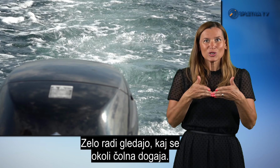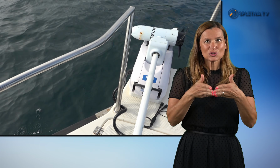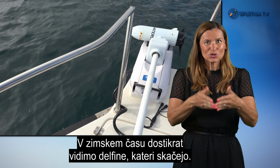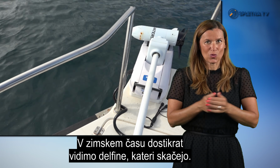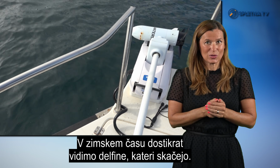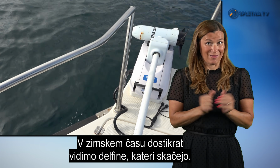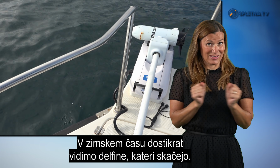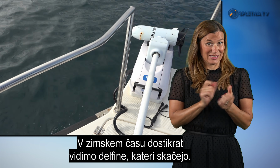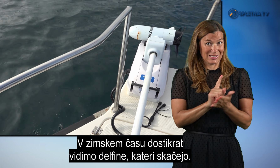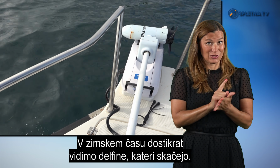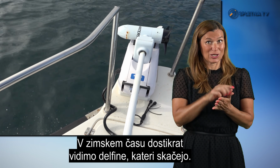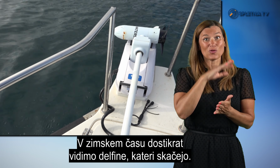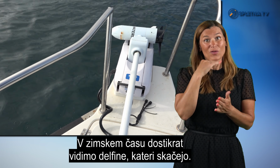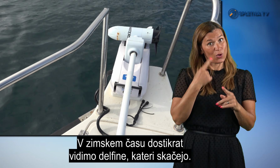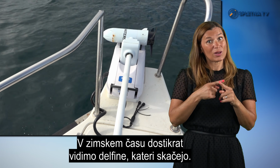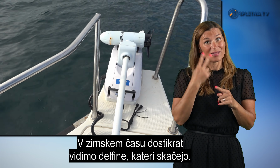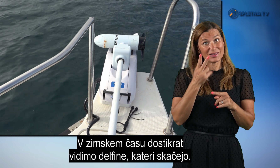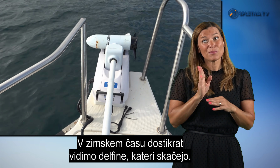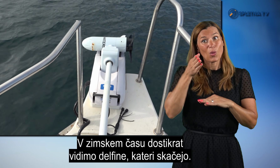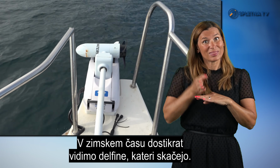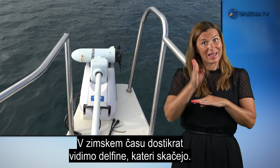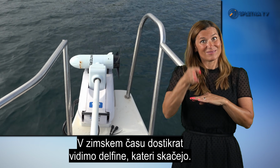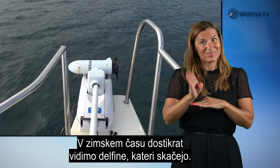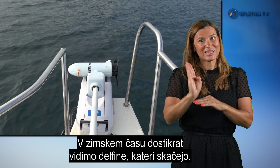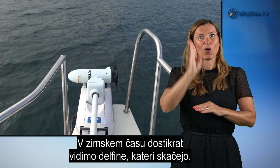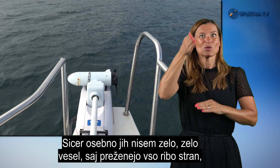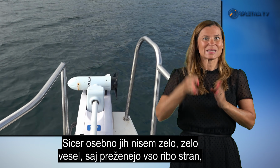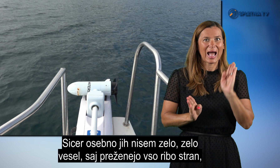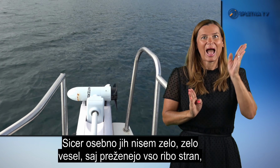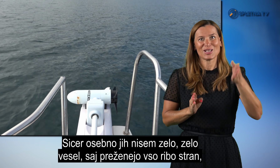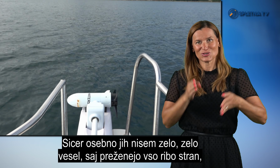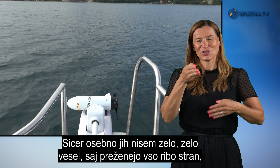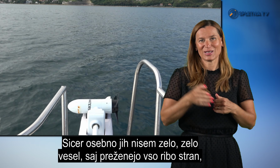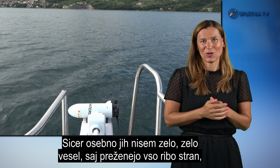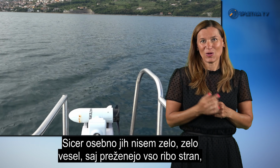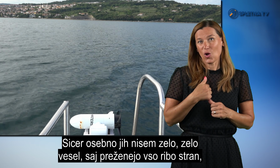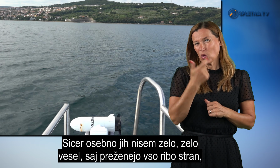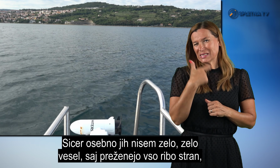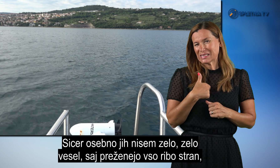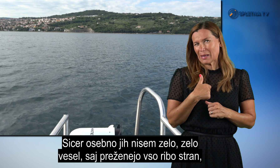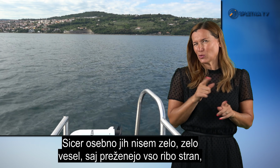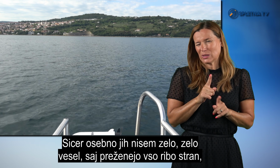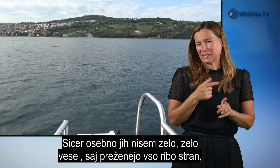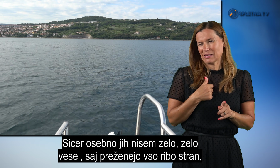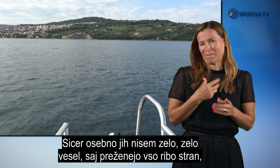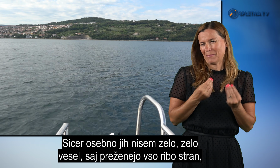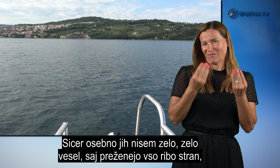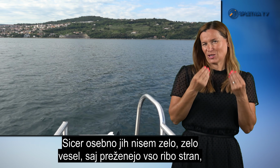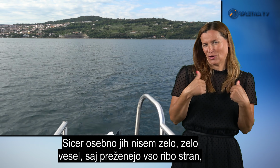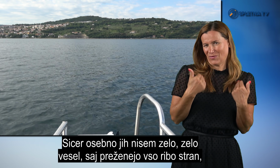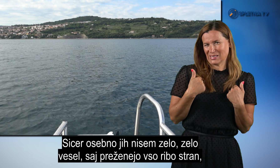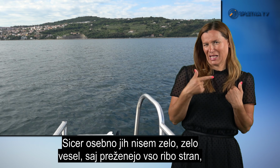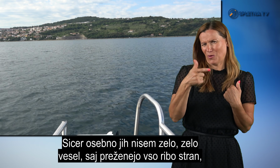V zimskem času dostikrat vidimo delfine, kateri skačejo. Sicer osebno jaz nisem zelo vesel,